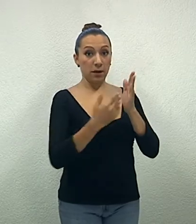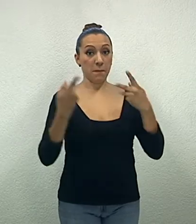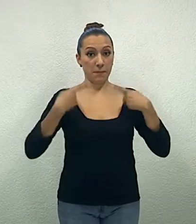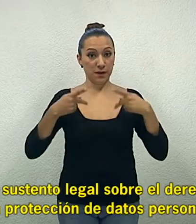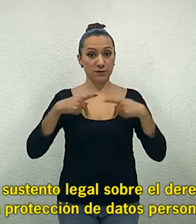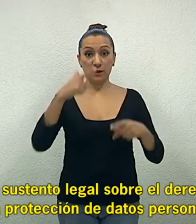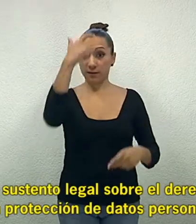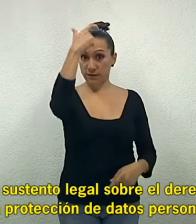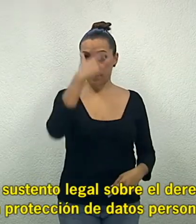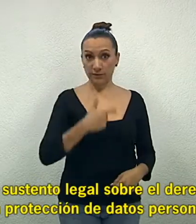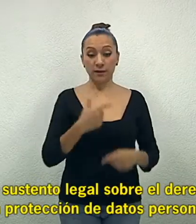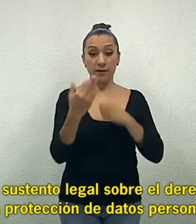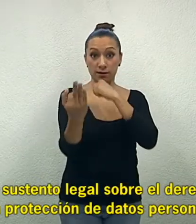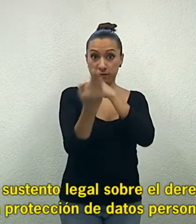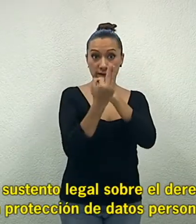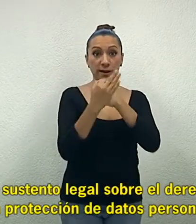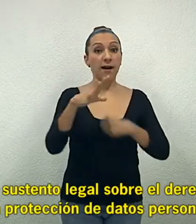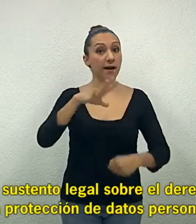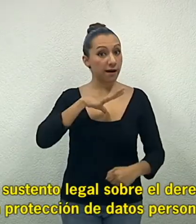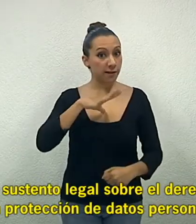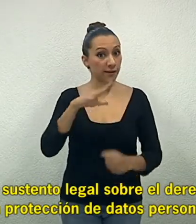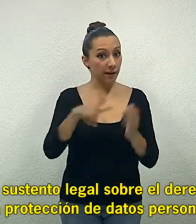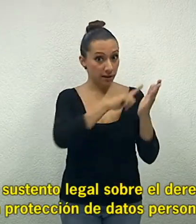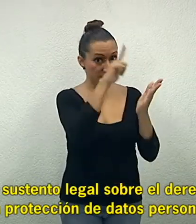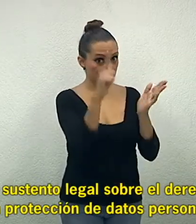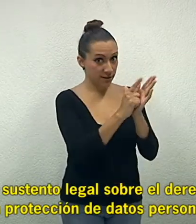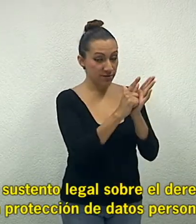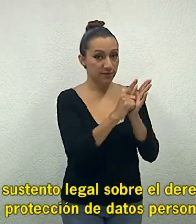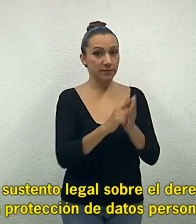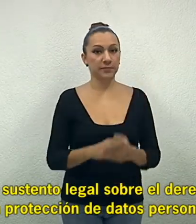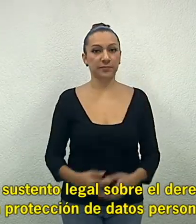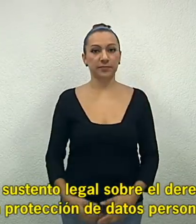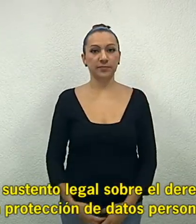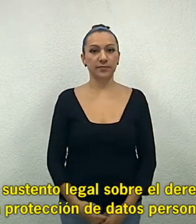hay sustento legal sobre derecho a la protección de datos personales